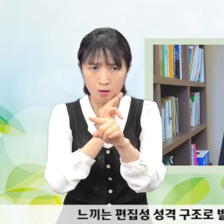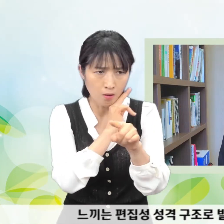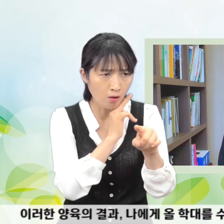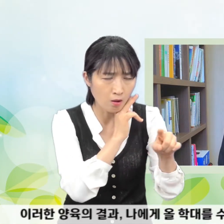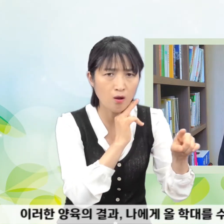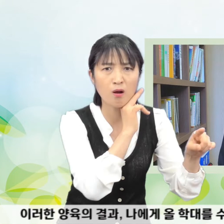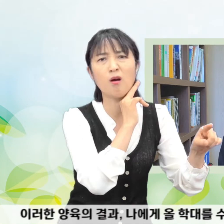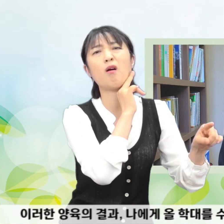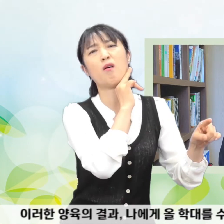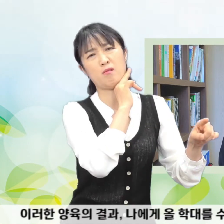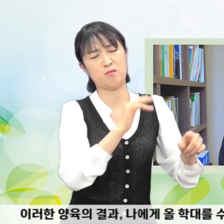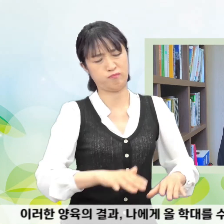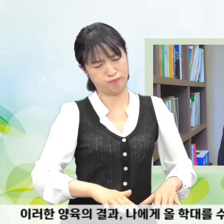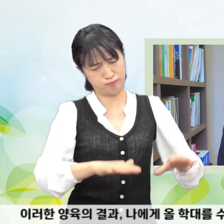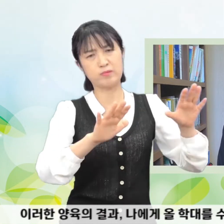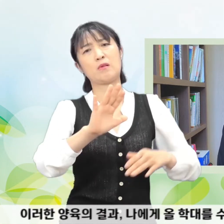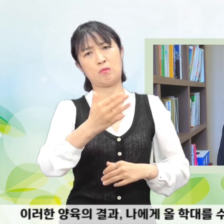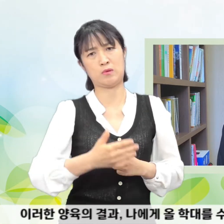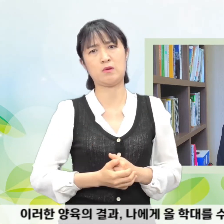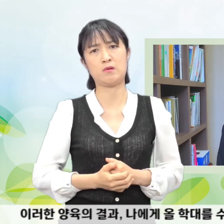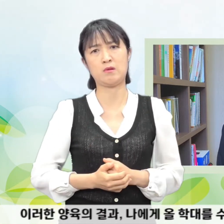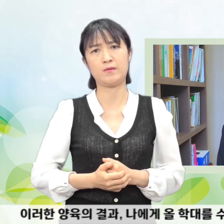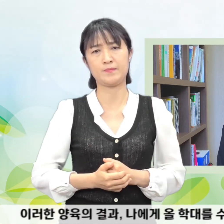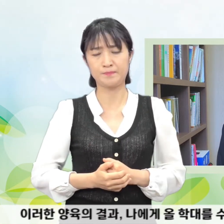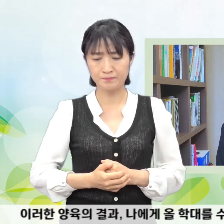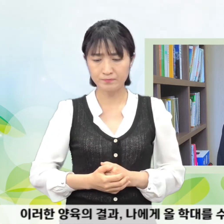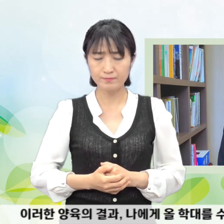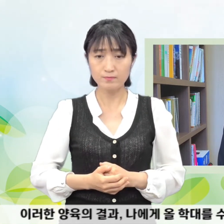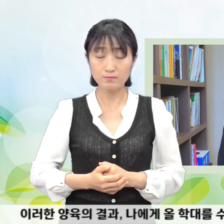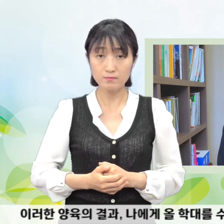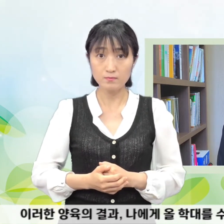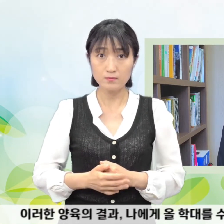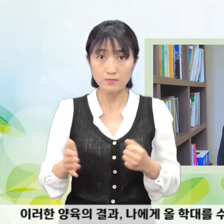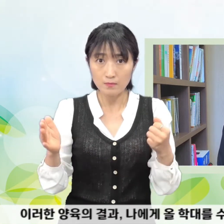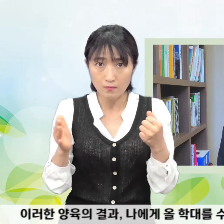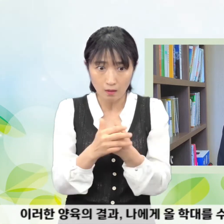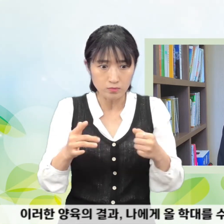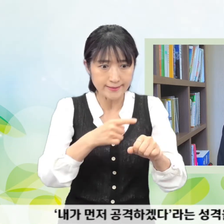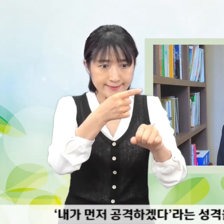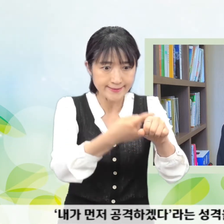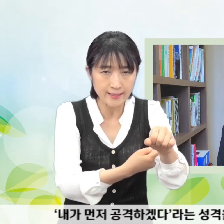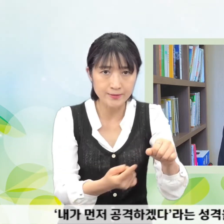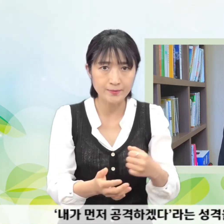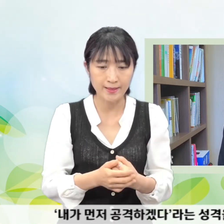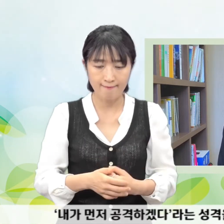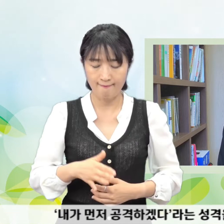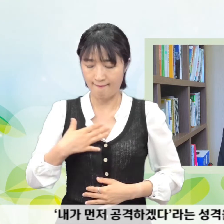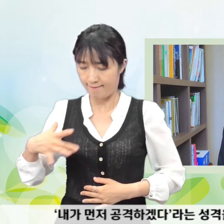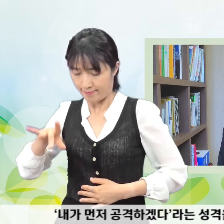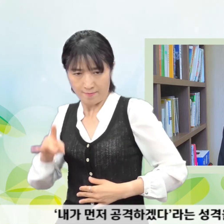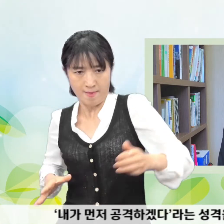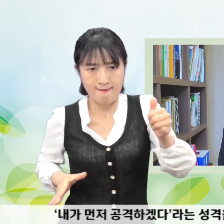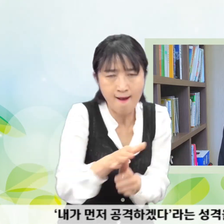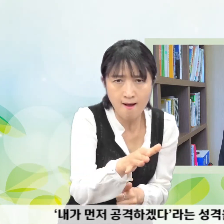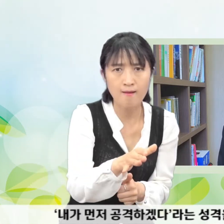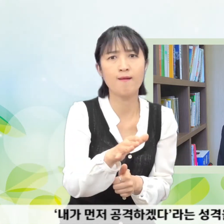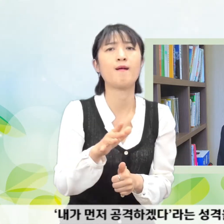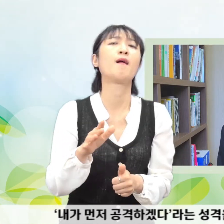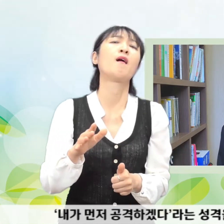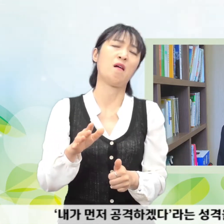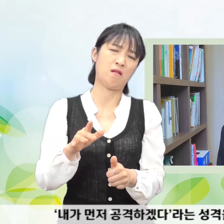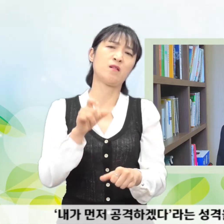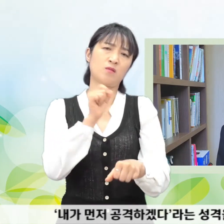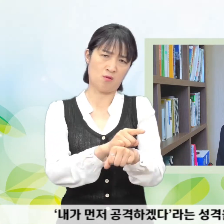거죠. 이러한 양육의 결과 나에게 올 학대를 수동적으로 기다리기보다는 내가 먼저 공격하겠다라는 이제